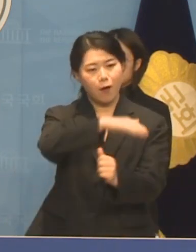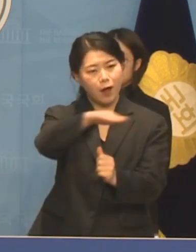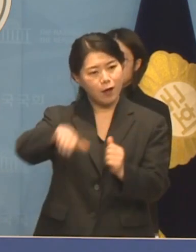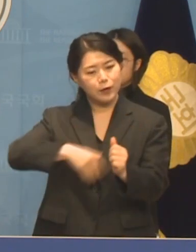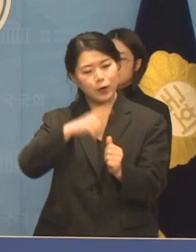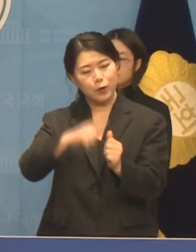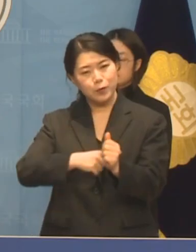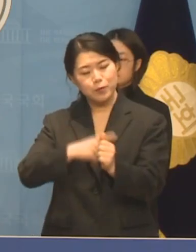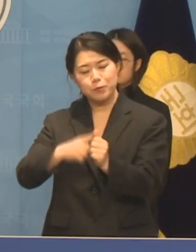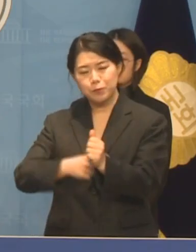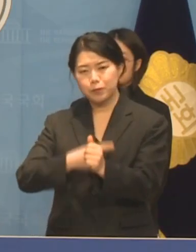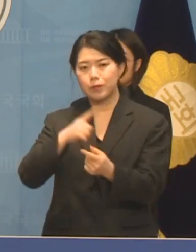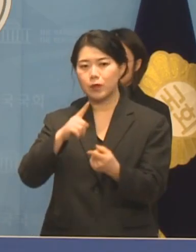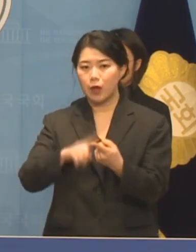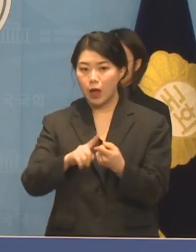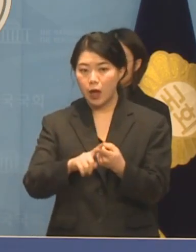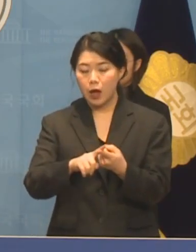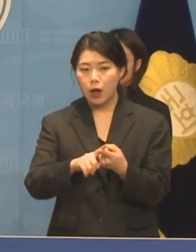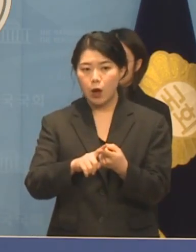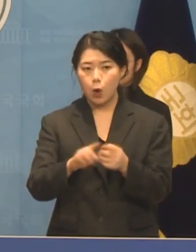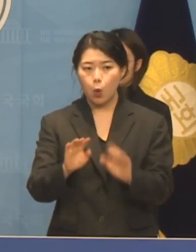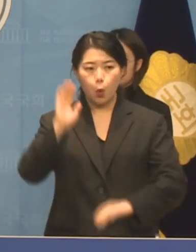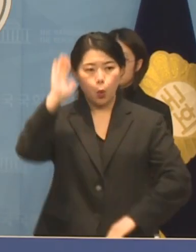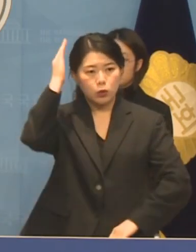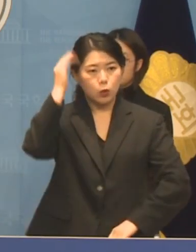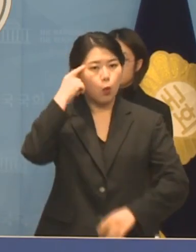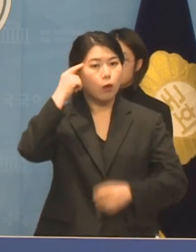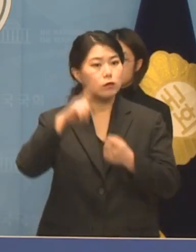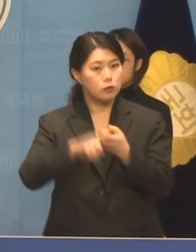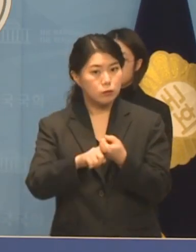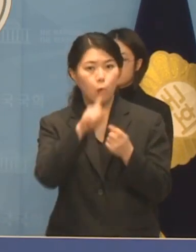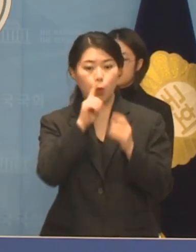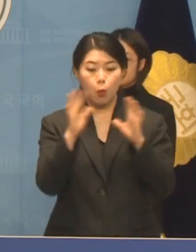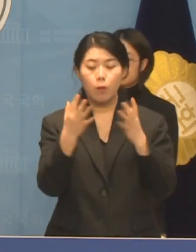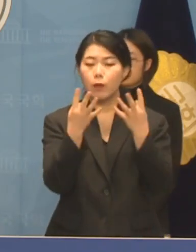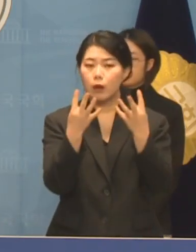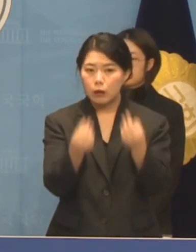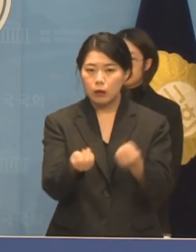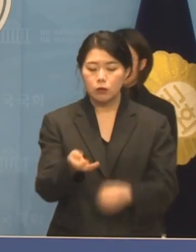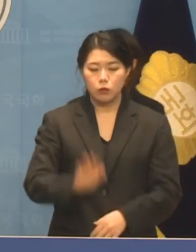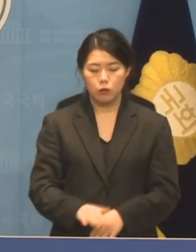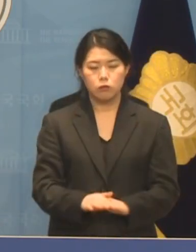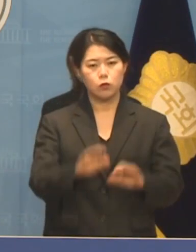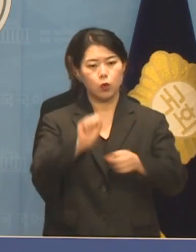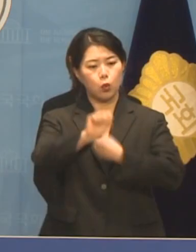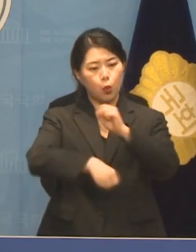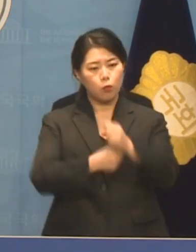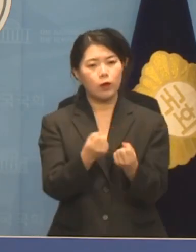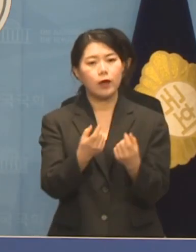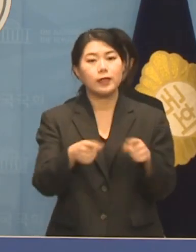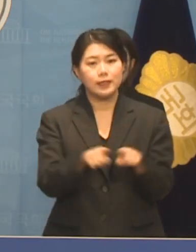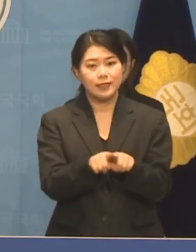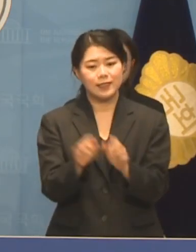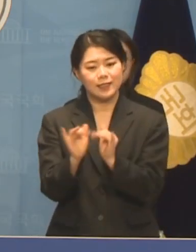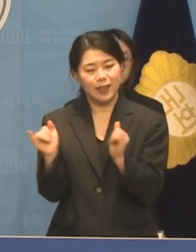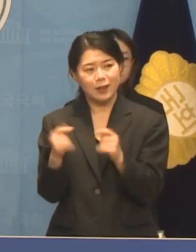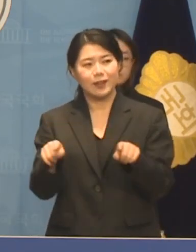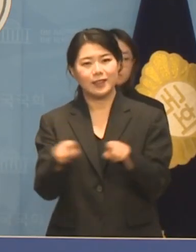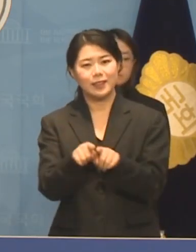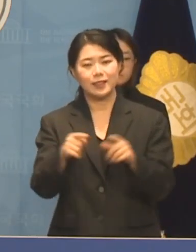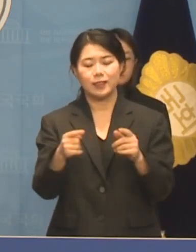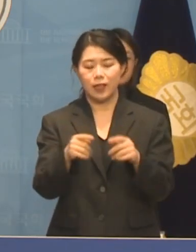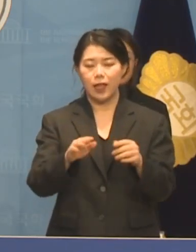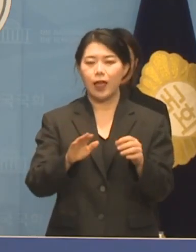이런 사안이 우리 사회의 화두로 떠올랐습니다만, 동물과 함께하는, 동물과 사람이 같이